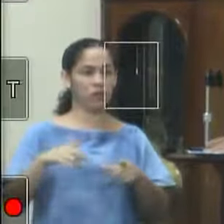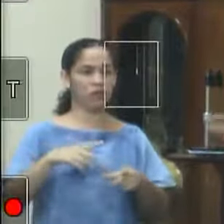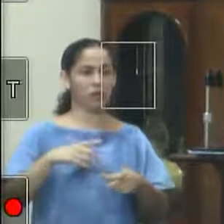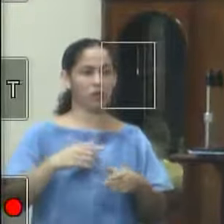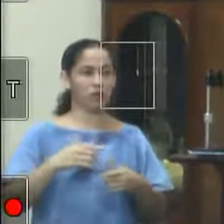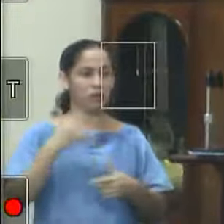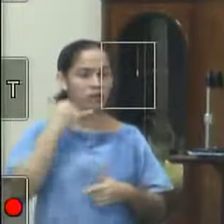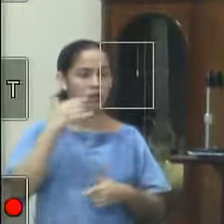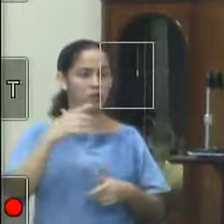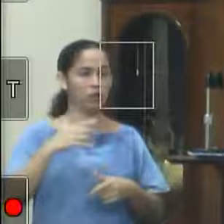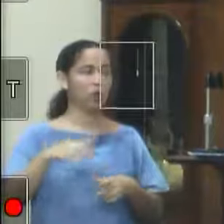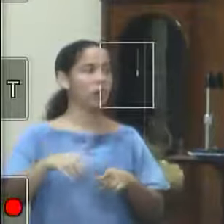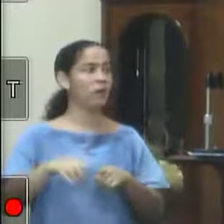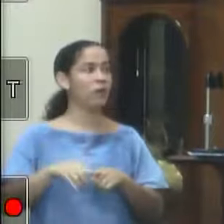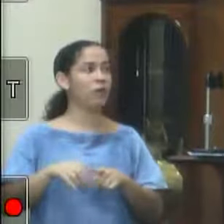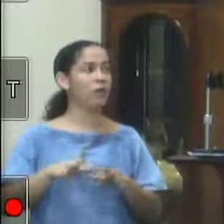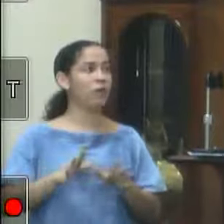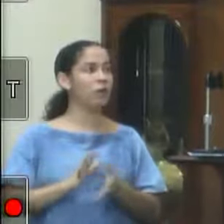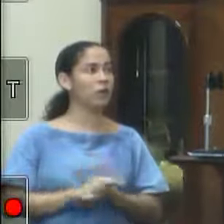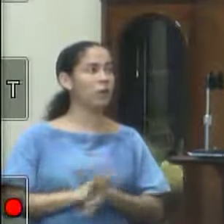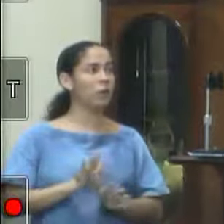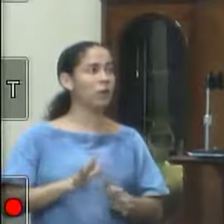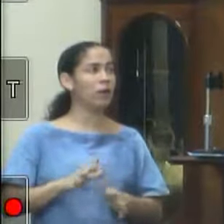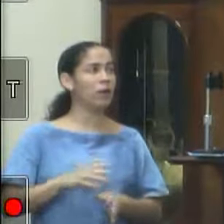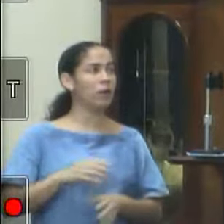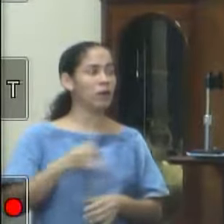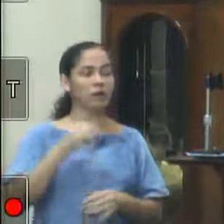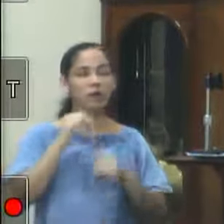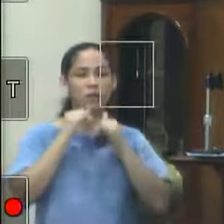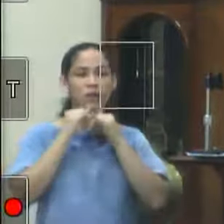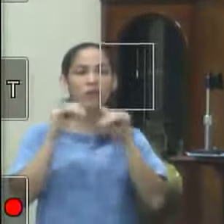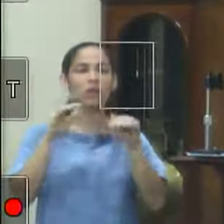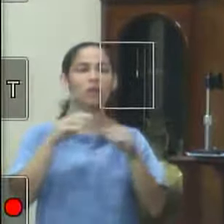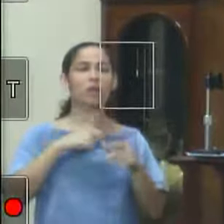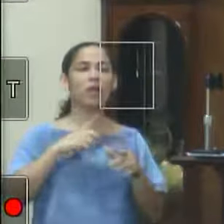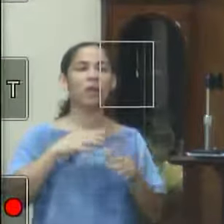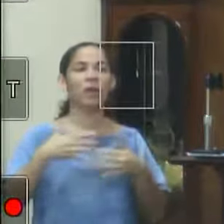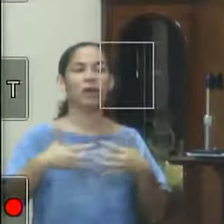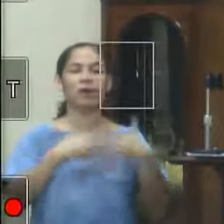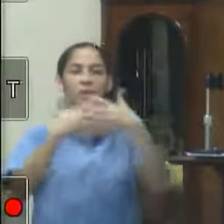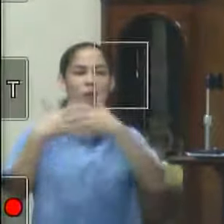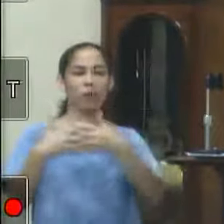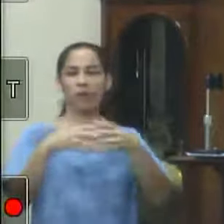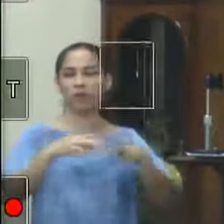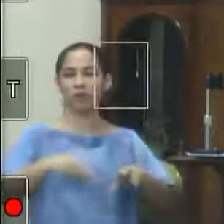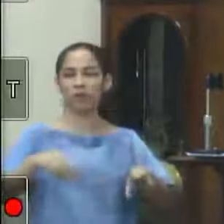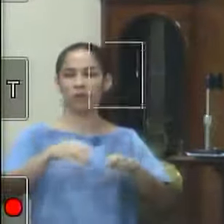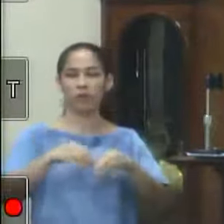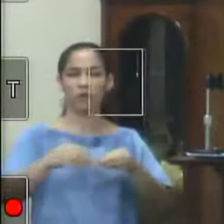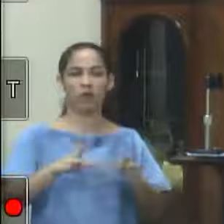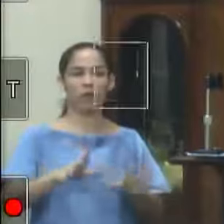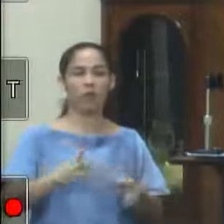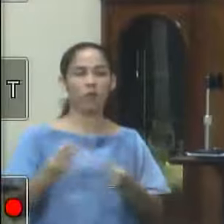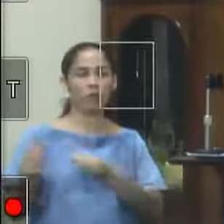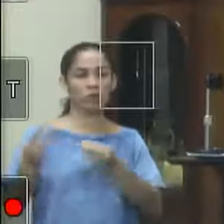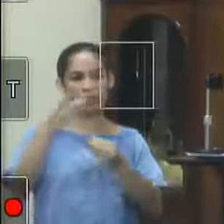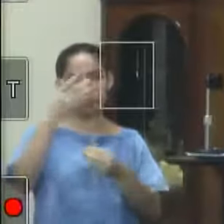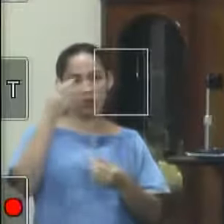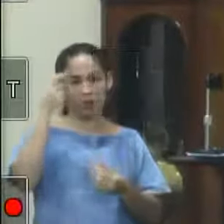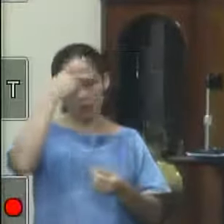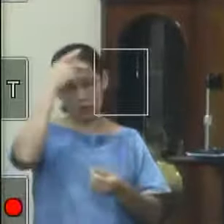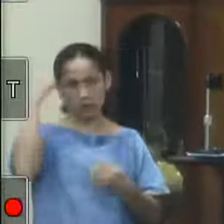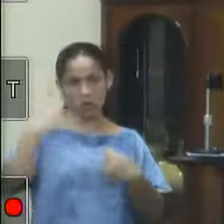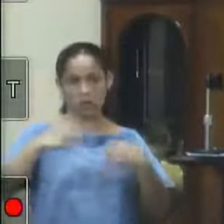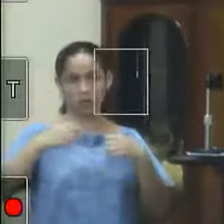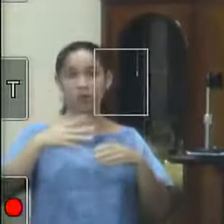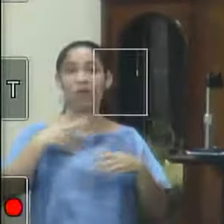próprio, sei lá, mesmo, no Face aí, usasse alguma coisa, anunciasse, tem um caminhão de terra para dar, de repente ia aparecer muitas pessoas, não precisaria